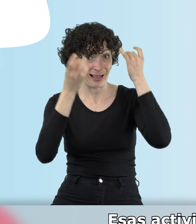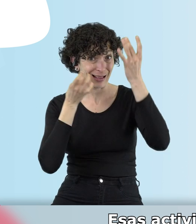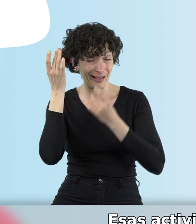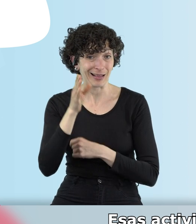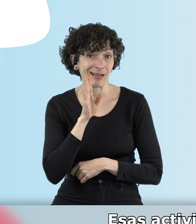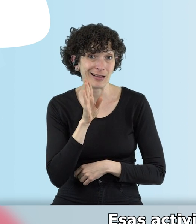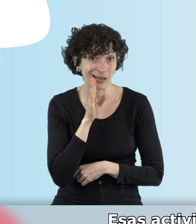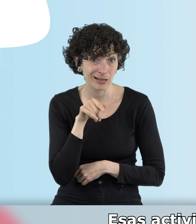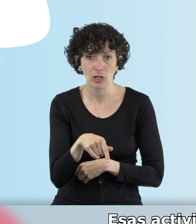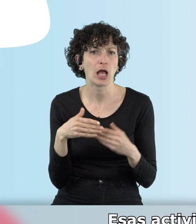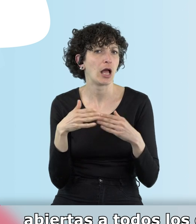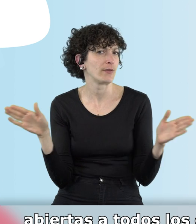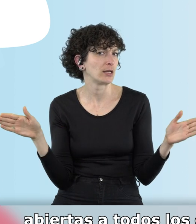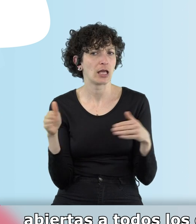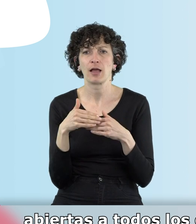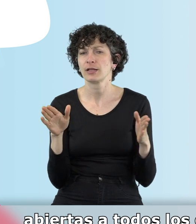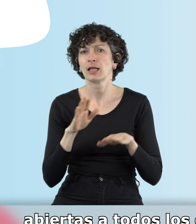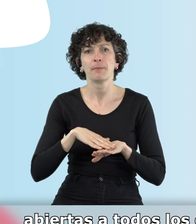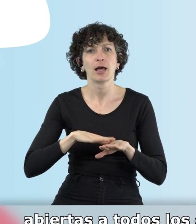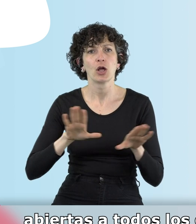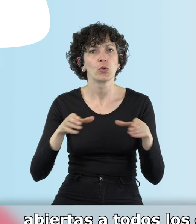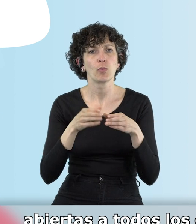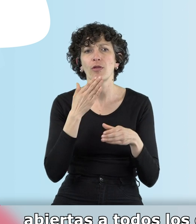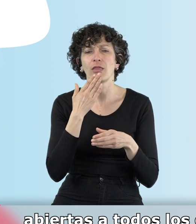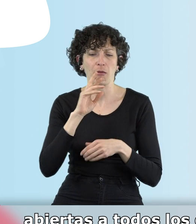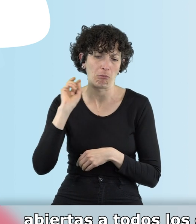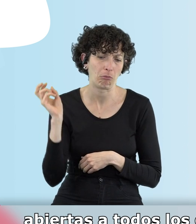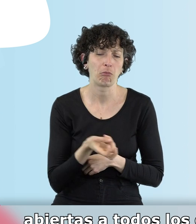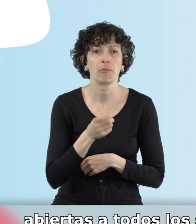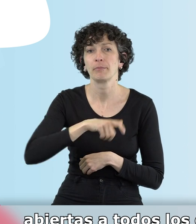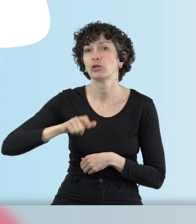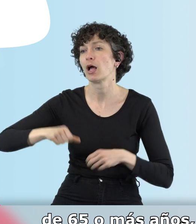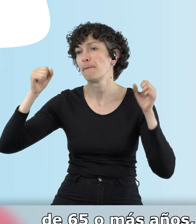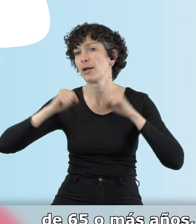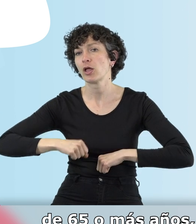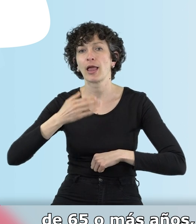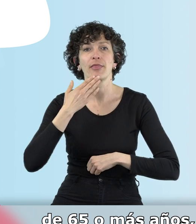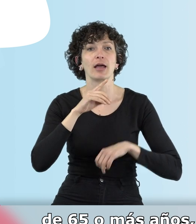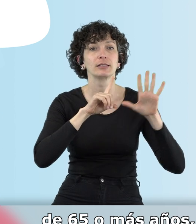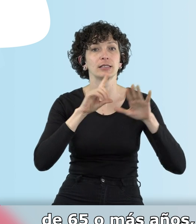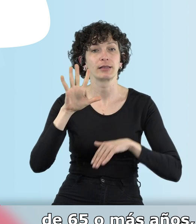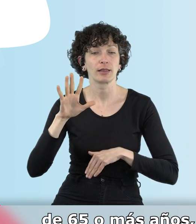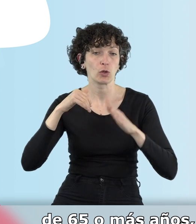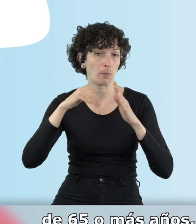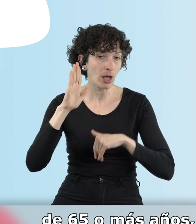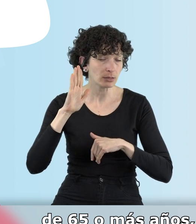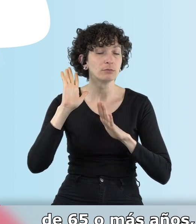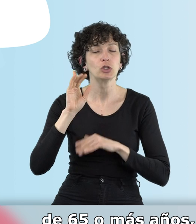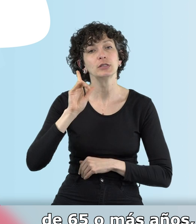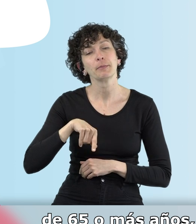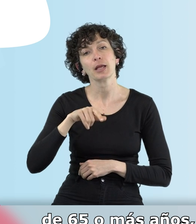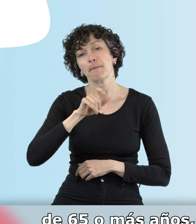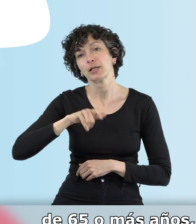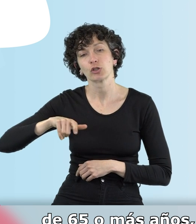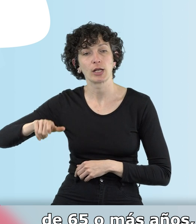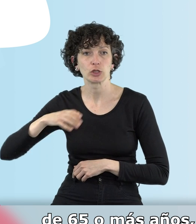Esas actividades son actividades abiertas a todos los grupos de edad. Pueden ir personas mayores de 65 o más años, pero también